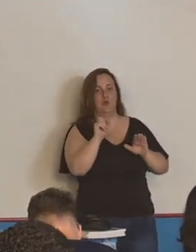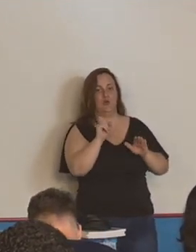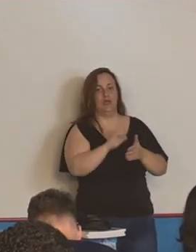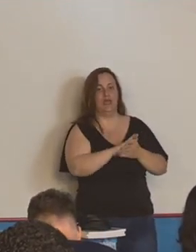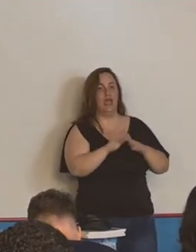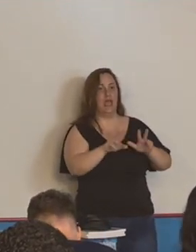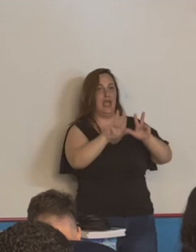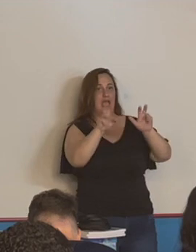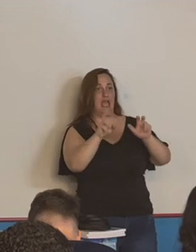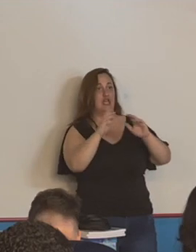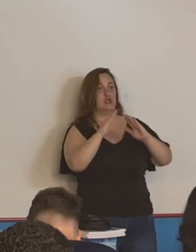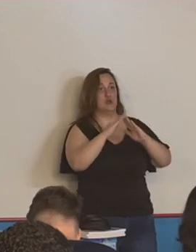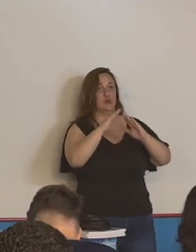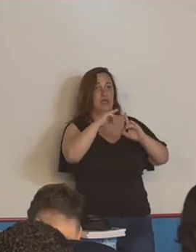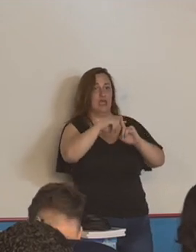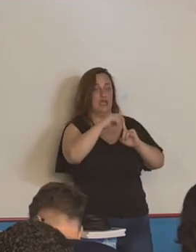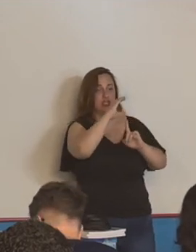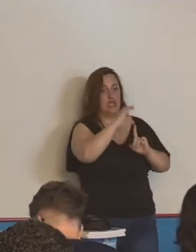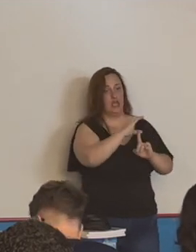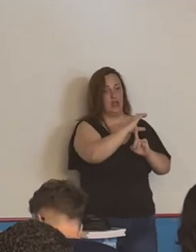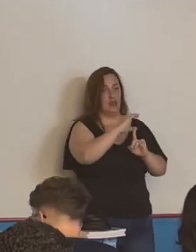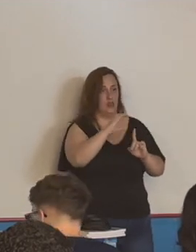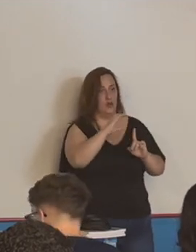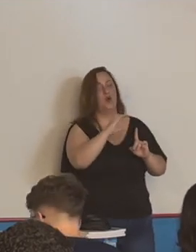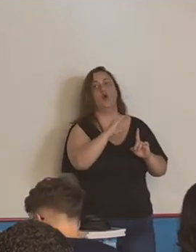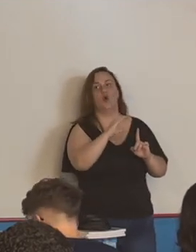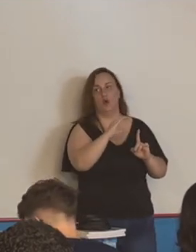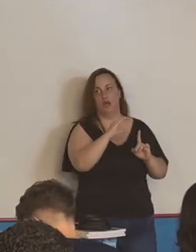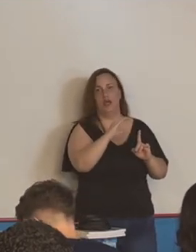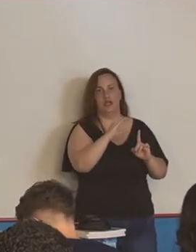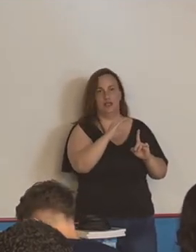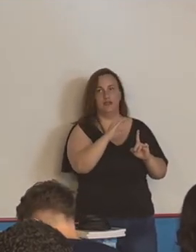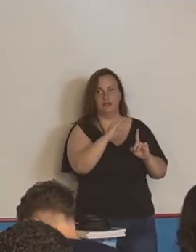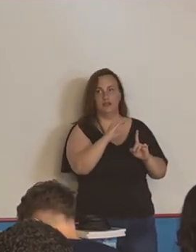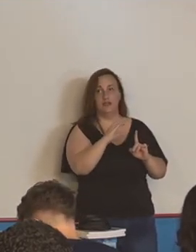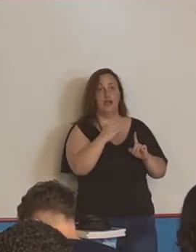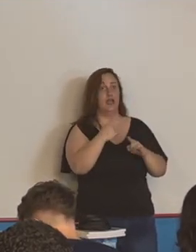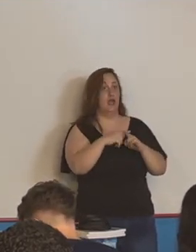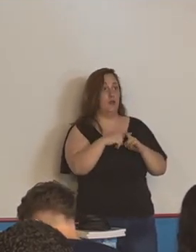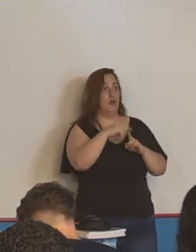dessa questão da igreja, né, a igreja católica que, né,